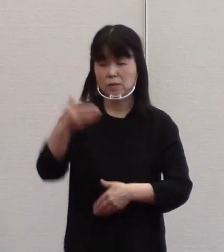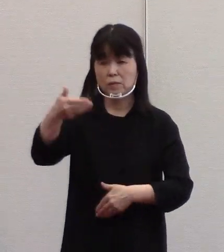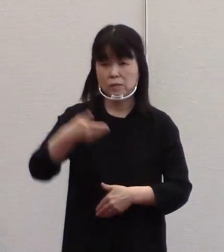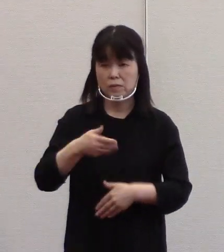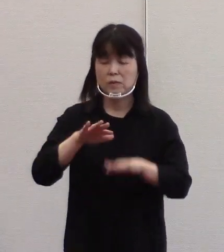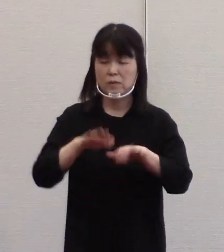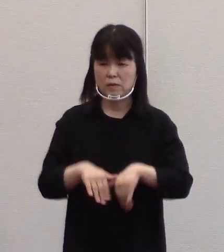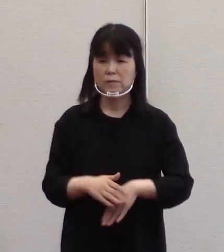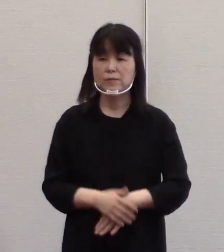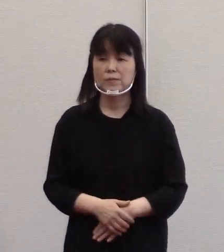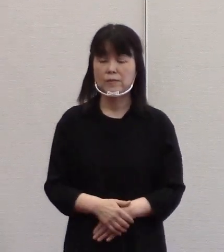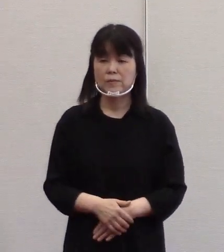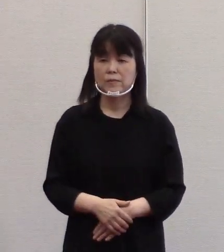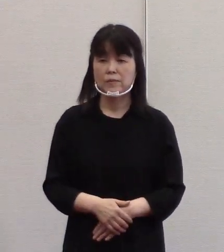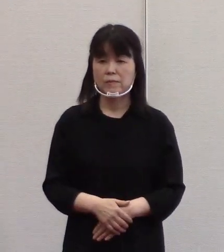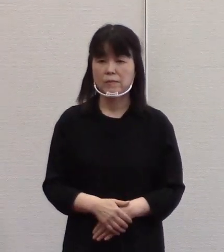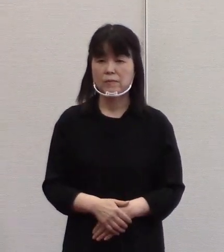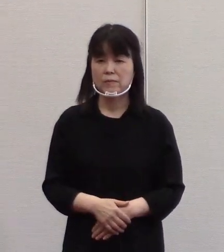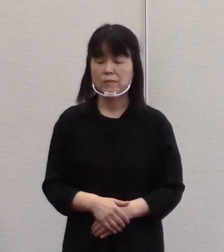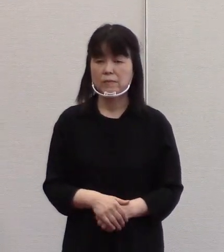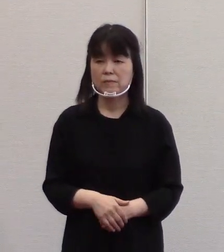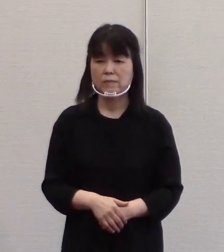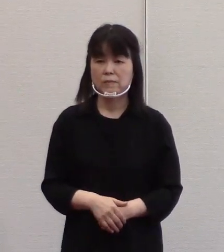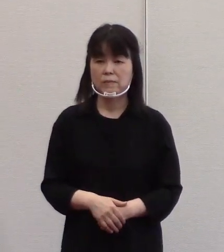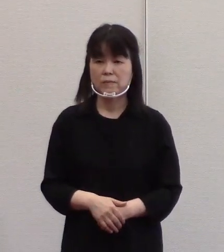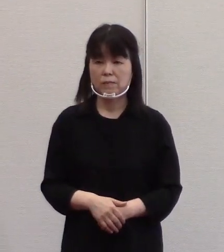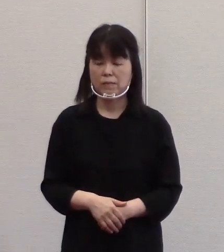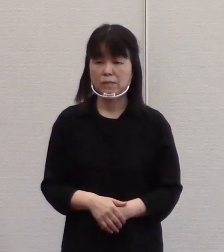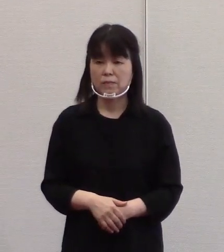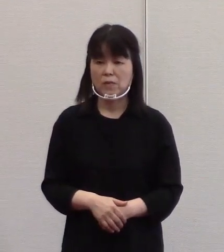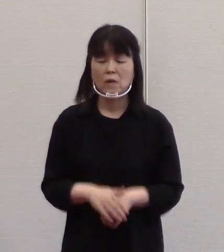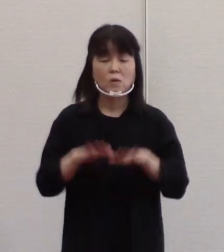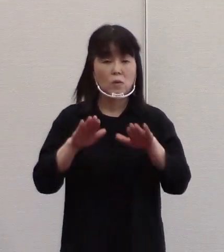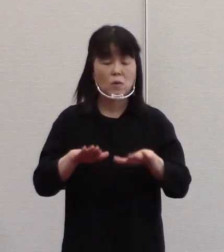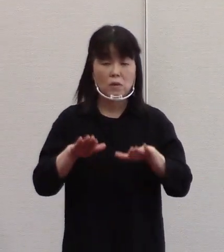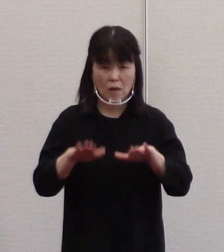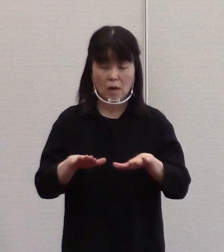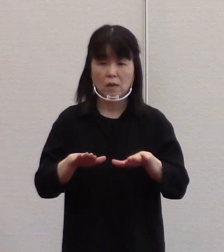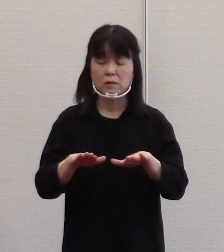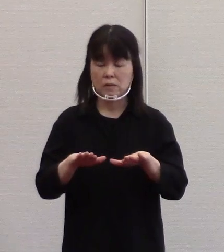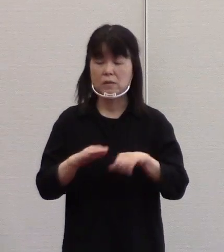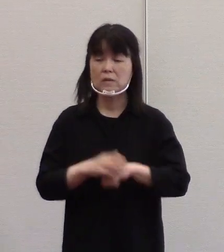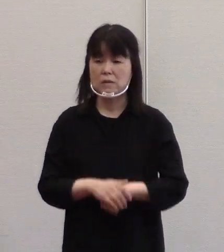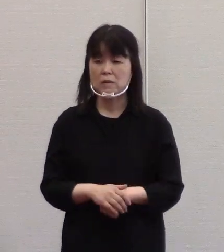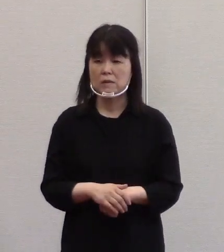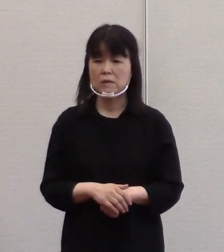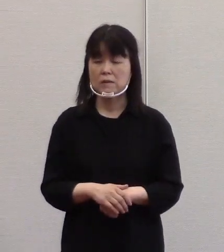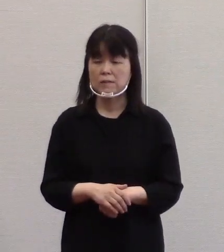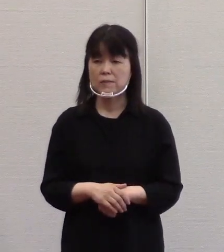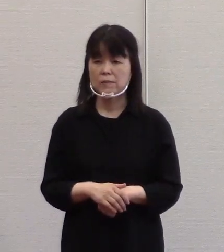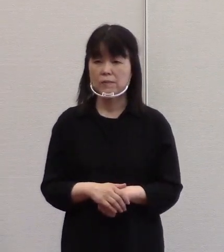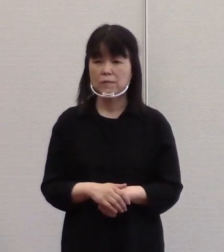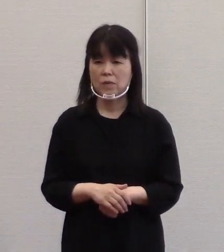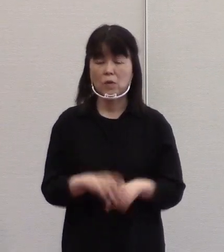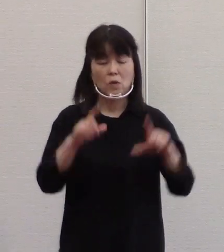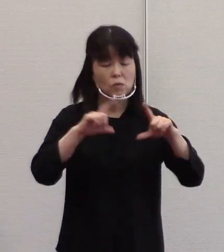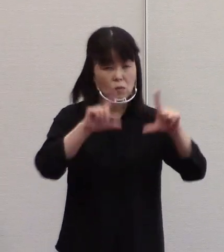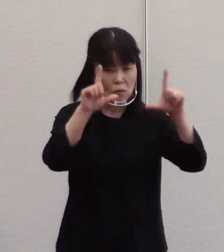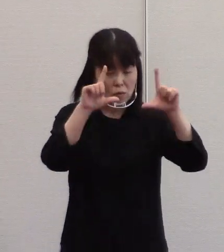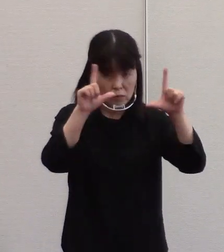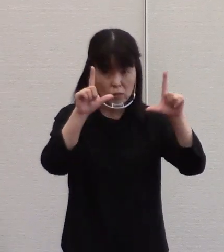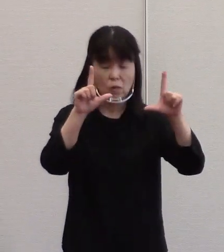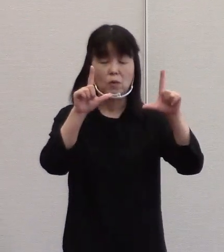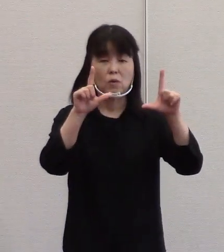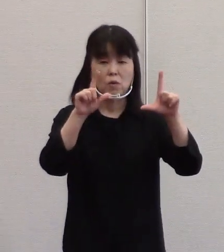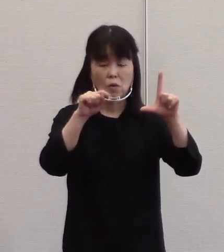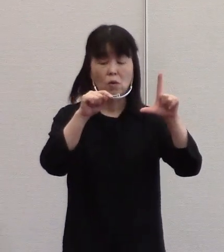よそから来てくれ、まあ、こういった事態、東京はもうまた第2波